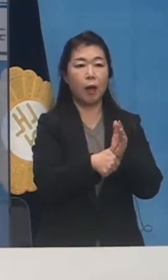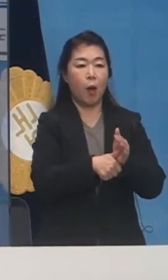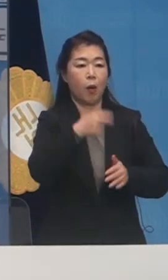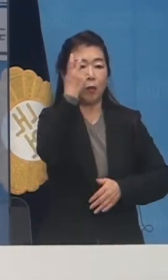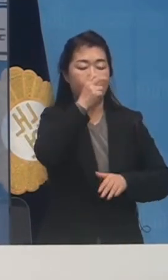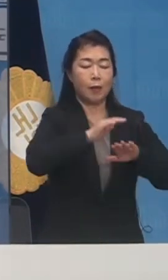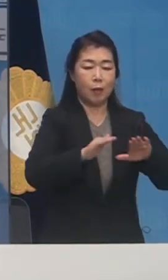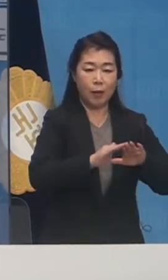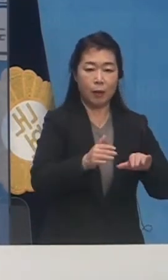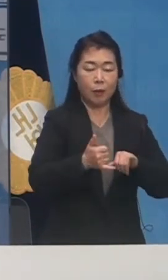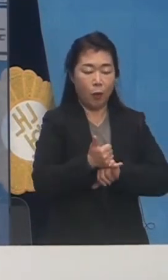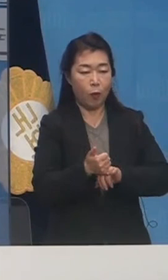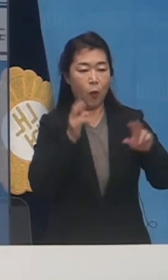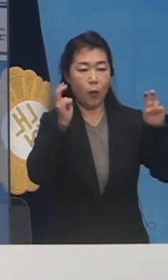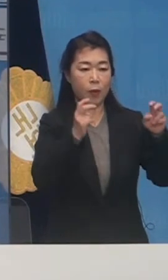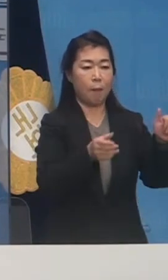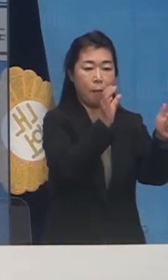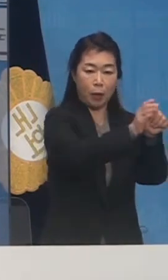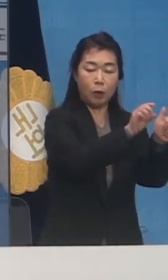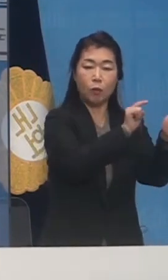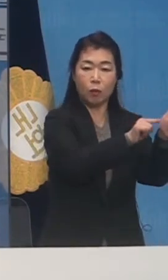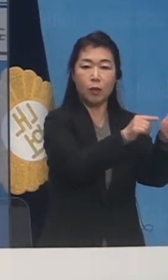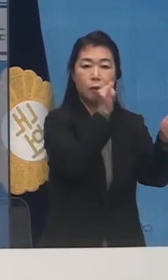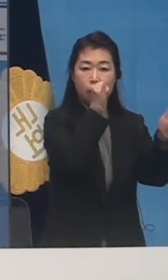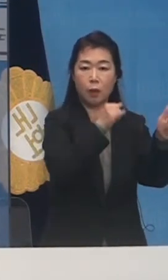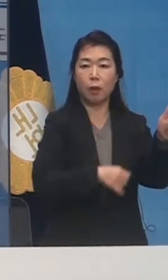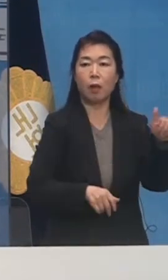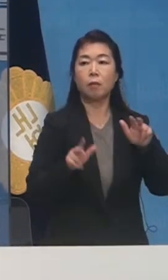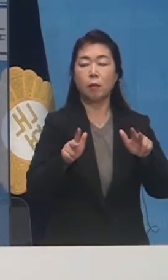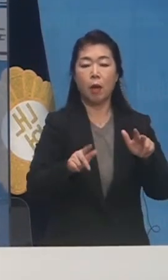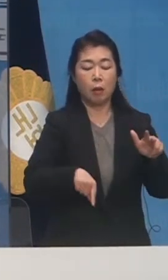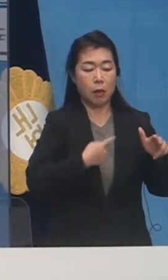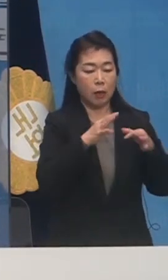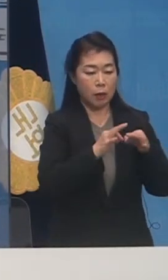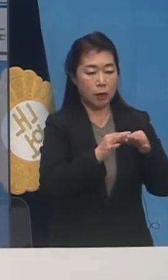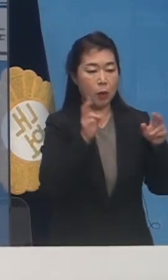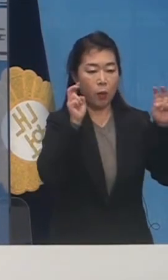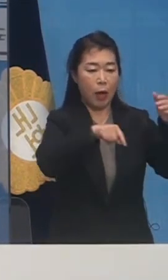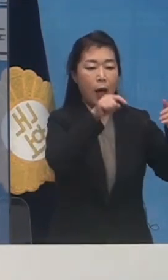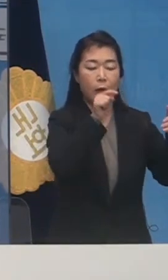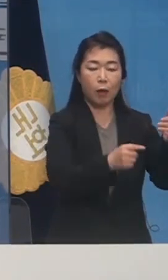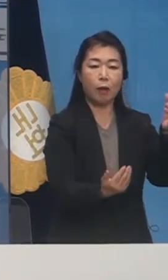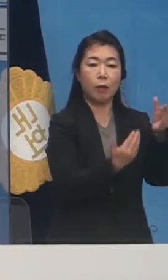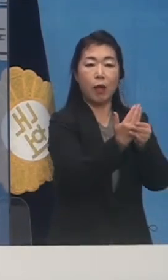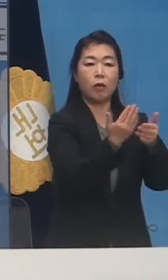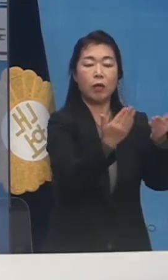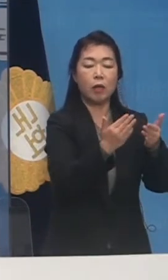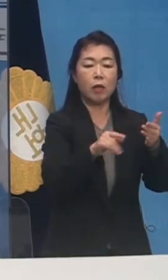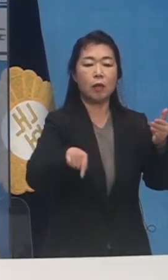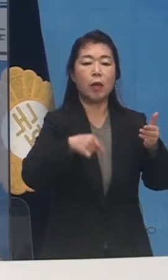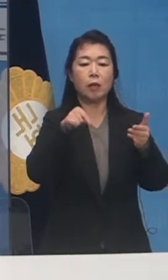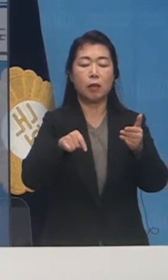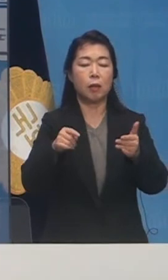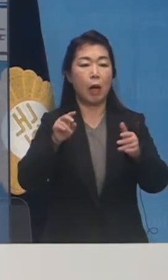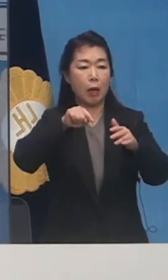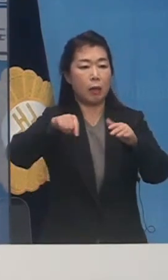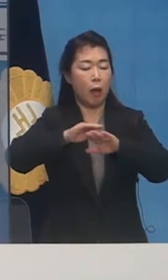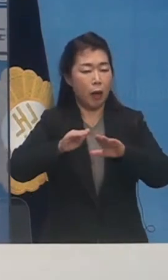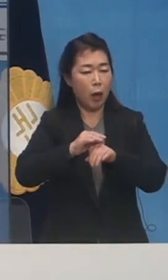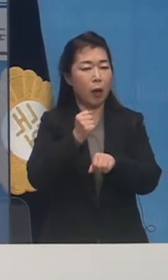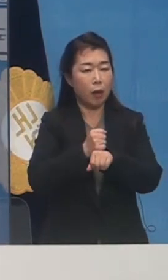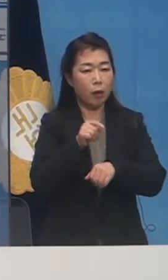조사와 처리를 회사 손에 맡겨두고 있다. 자신의 사업장 울타리에서 벌어진 성희롱에 대한